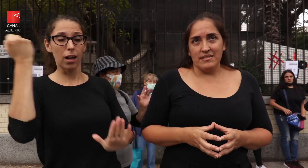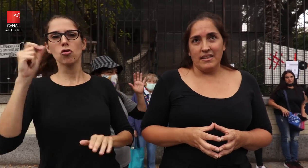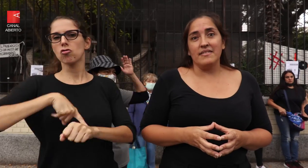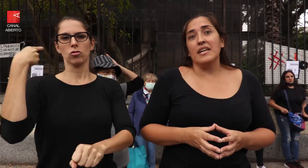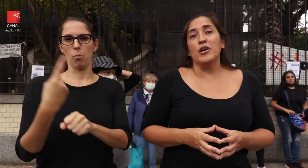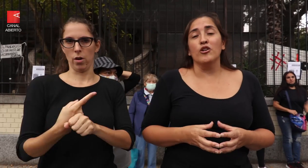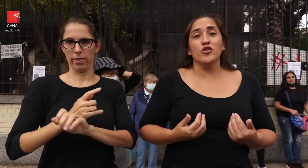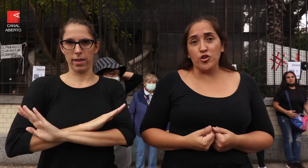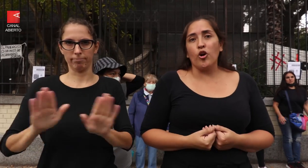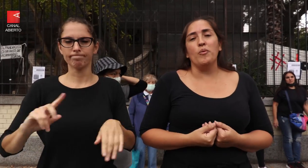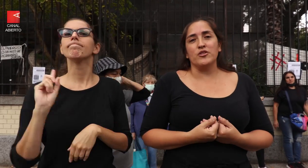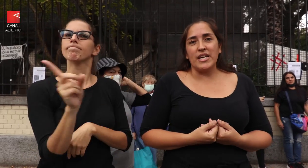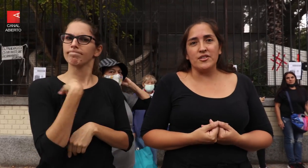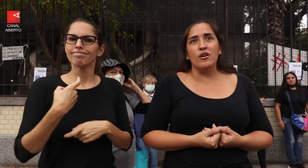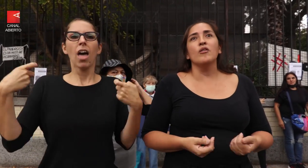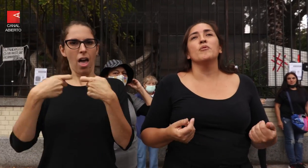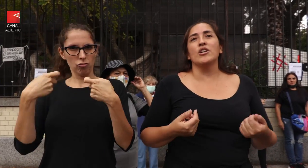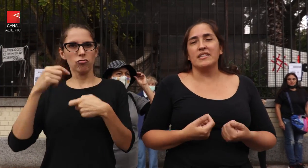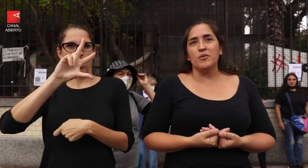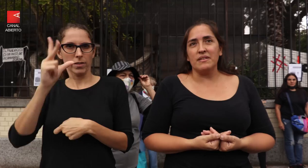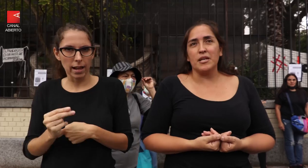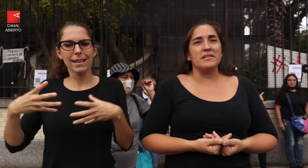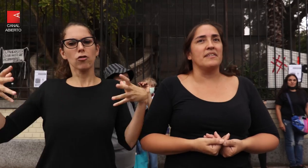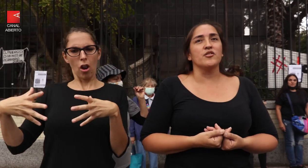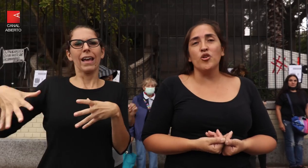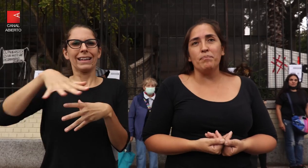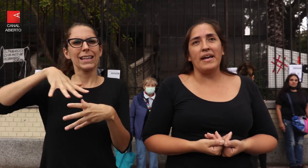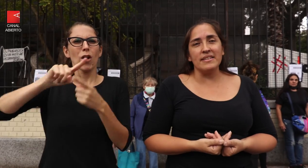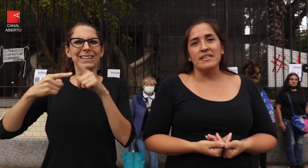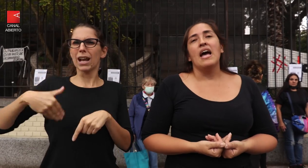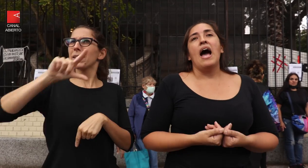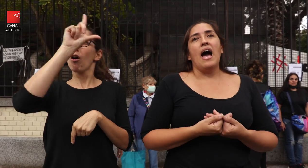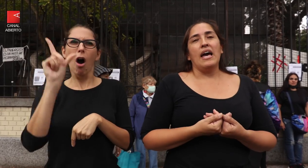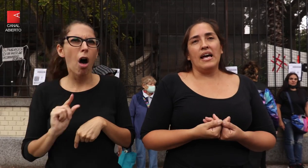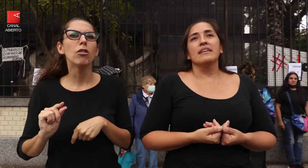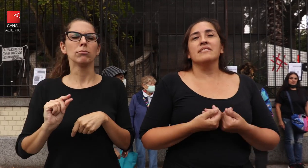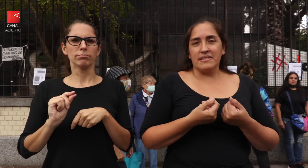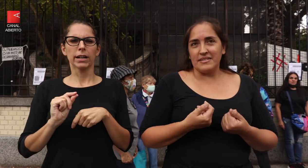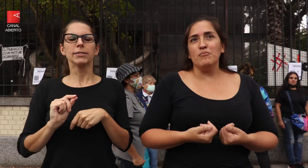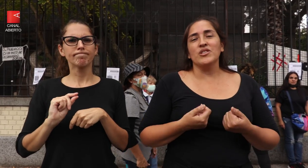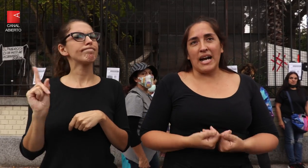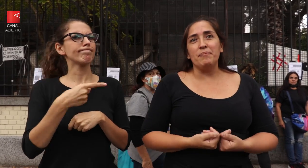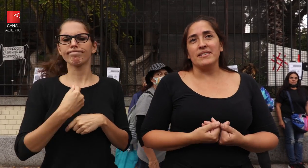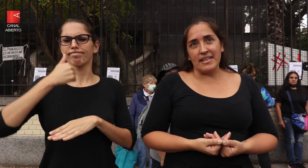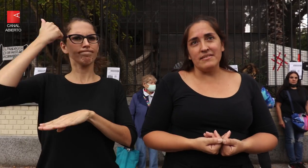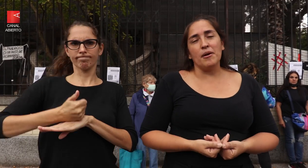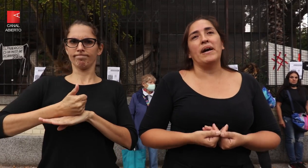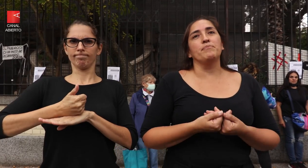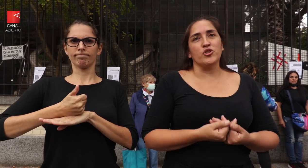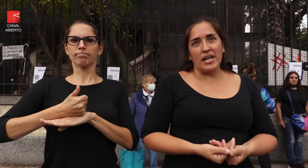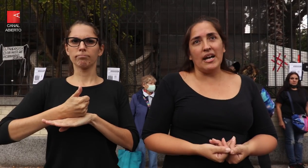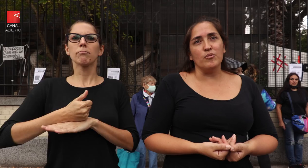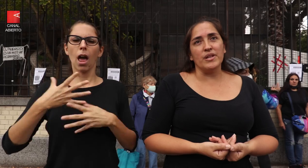arrebatar. Así que bueno, nosotros como asociación, como colectivo de intérpretes de todo el país, estamos acá